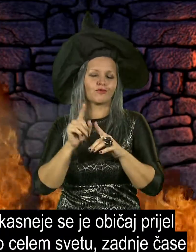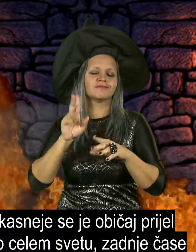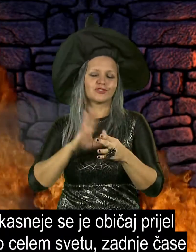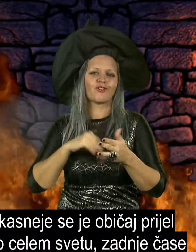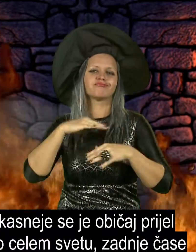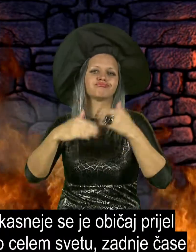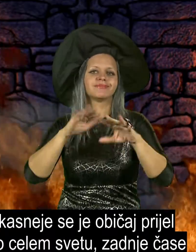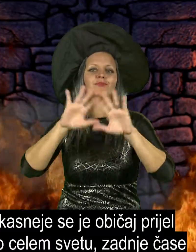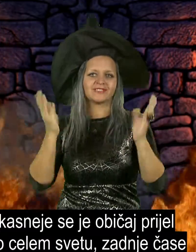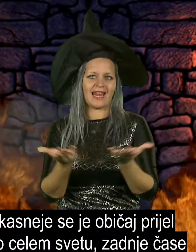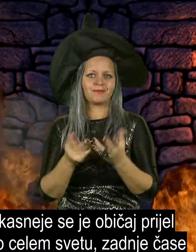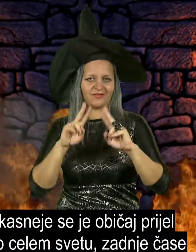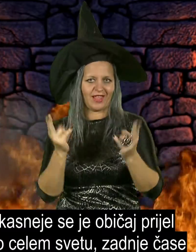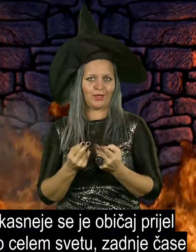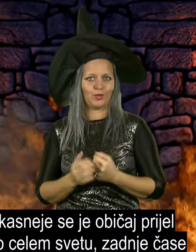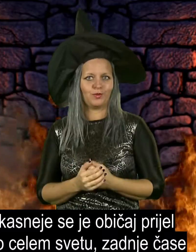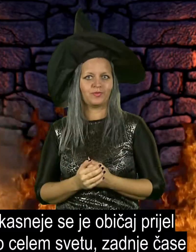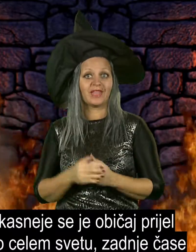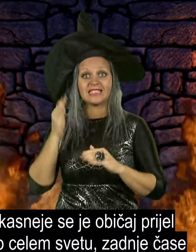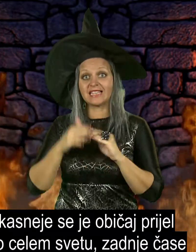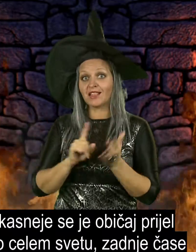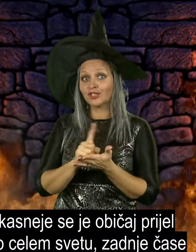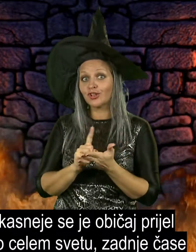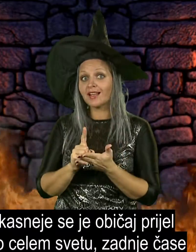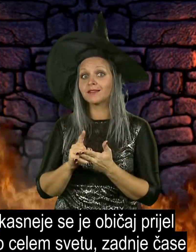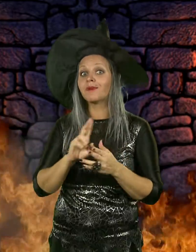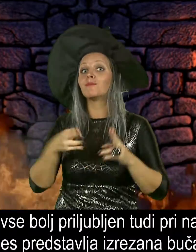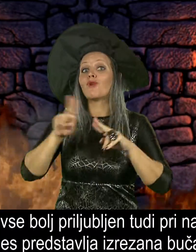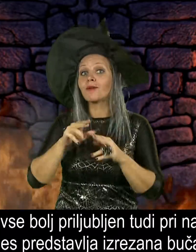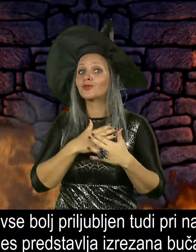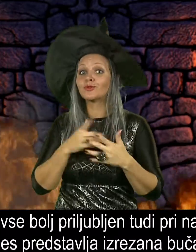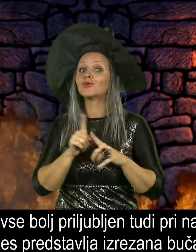svetu, zadnje čase pa je vse bolj priljubljen tudi pri nas.